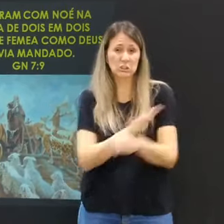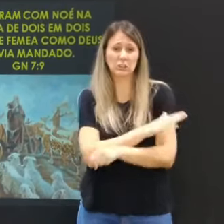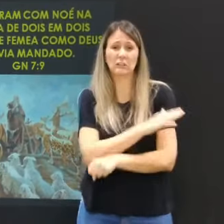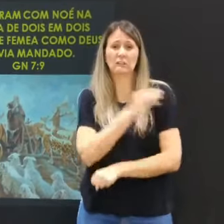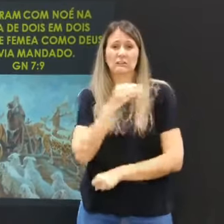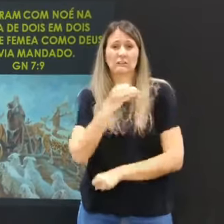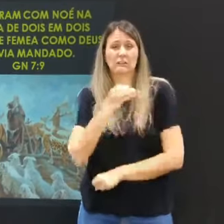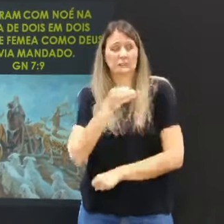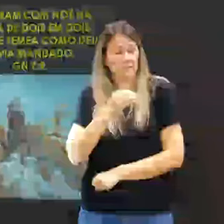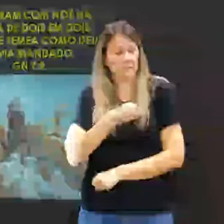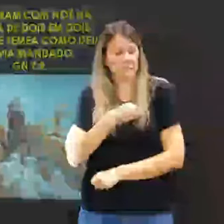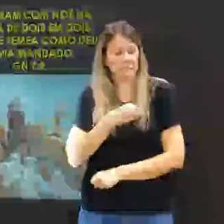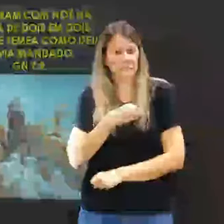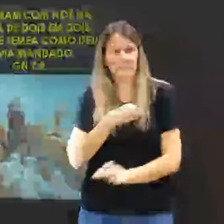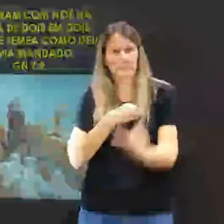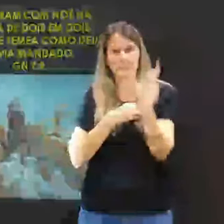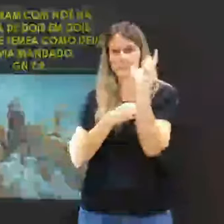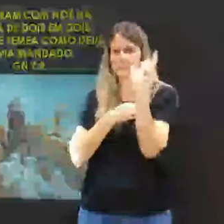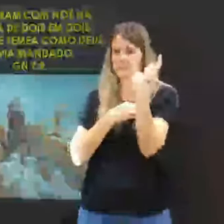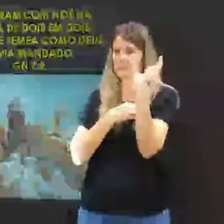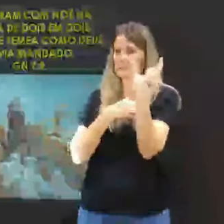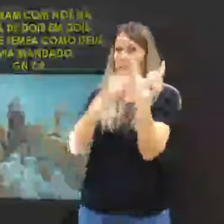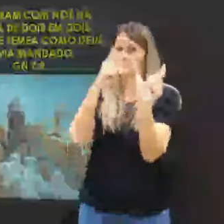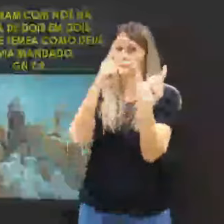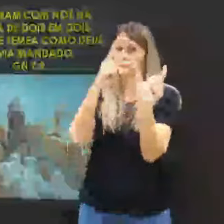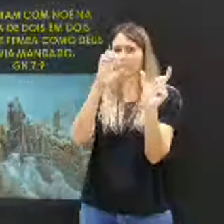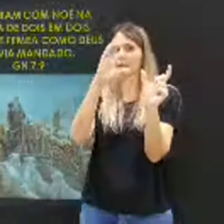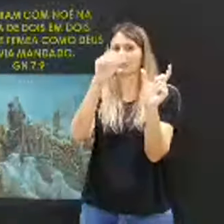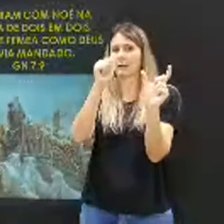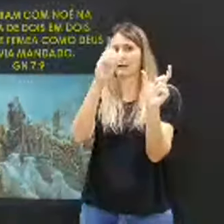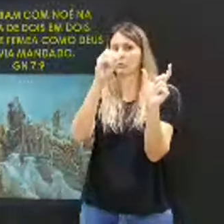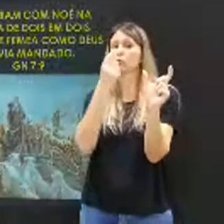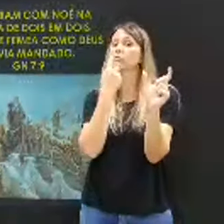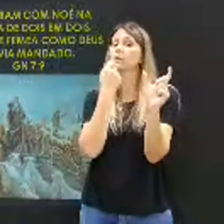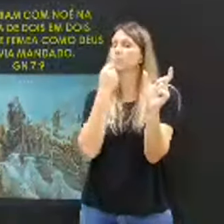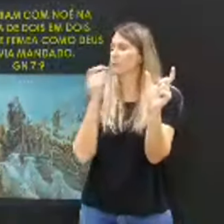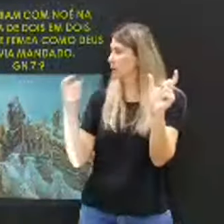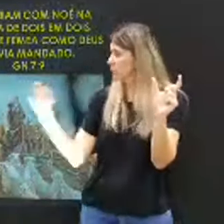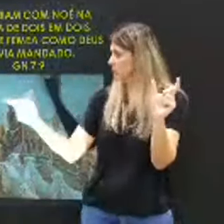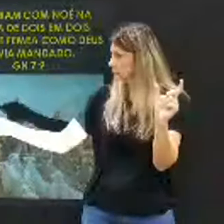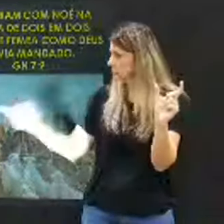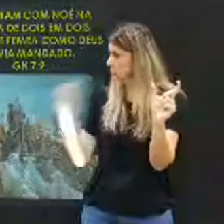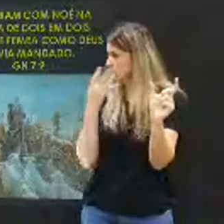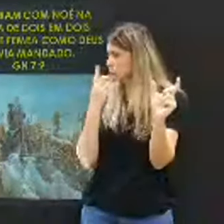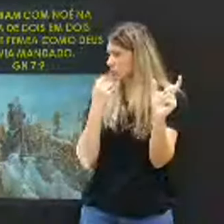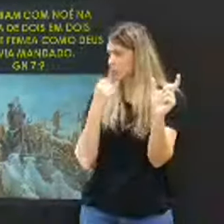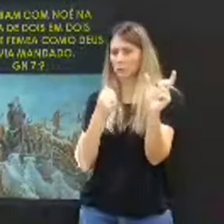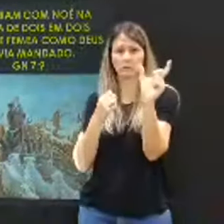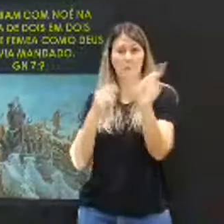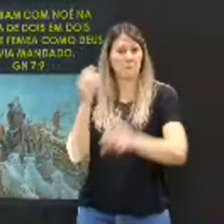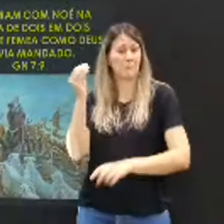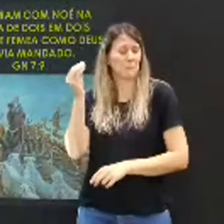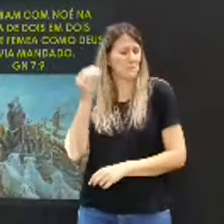E Deus ficou muito triste em relação a isso. Está vendo essa palavra pecado em vermelho que está ali no texto?